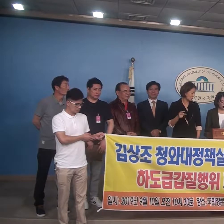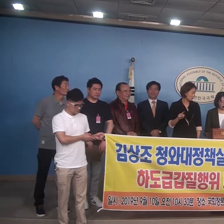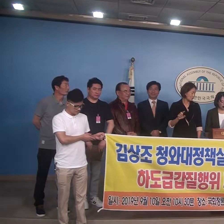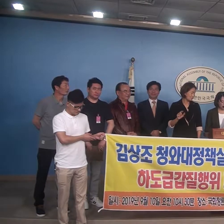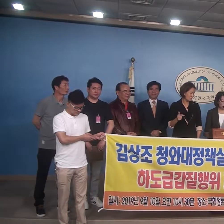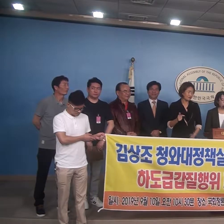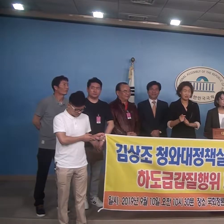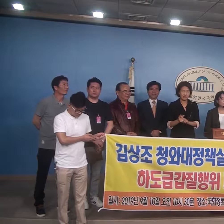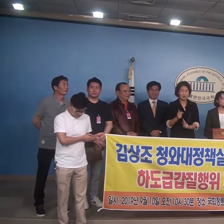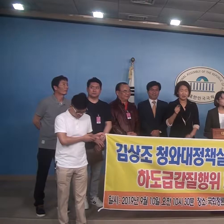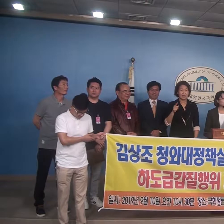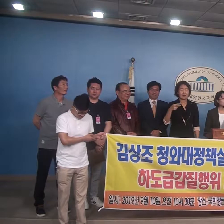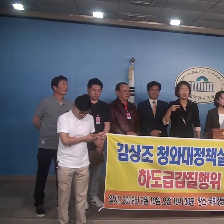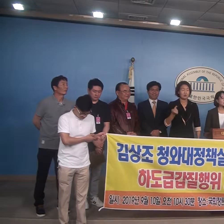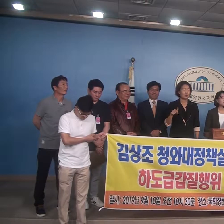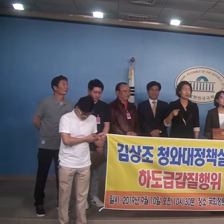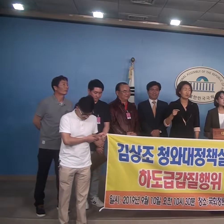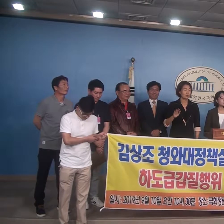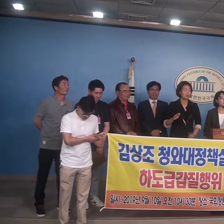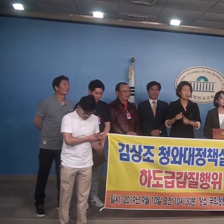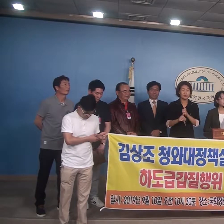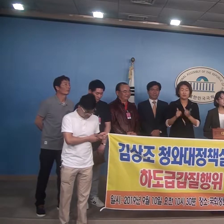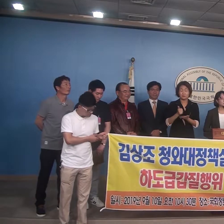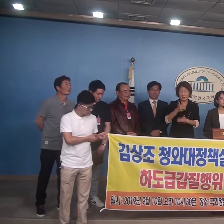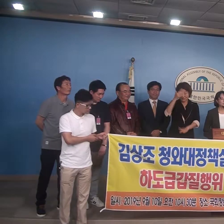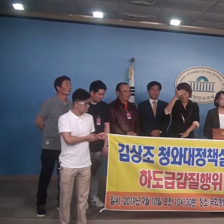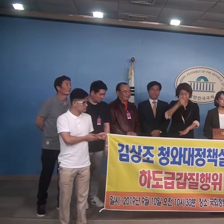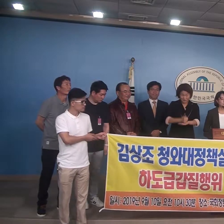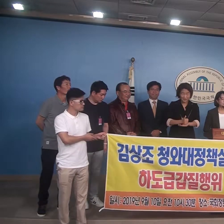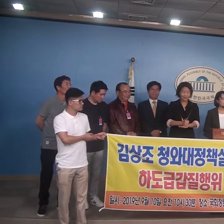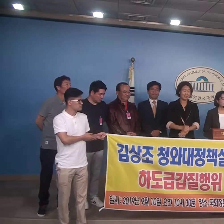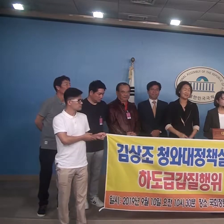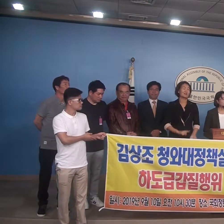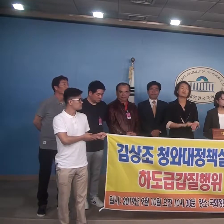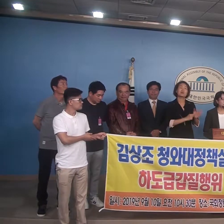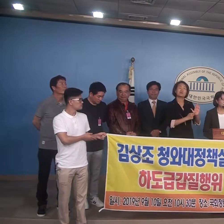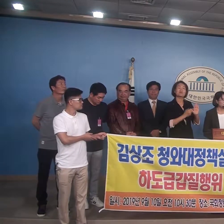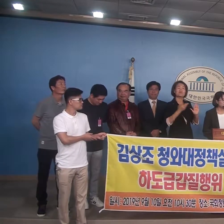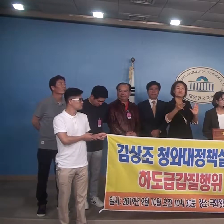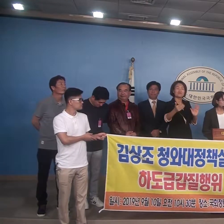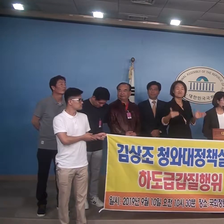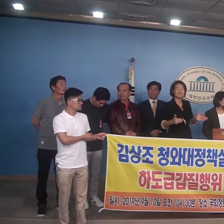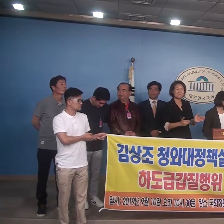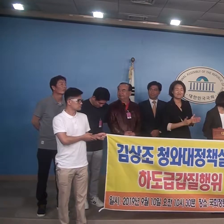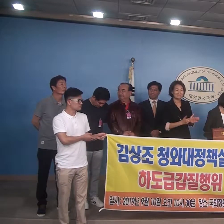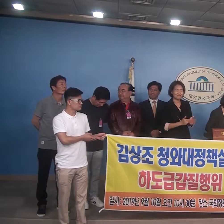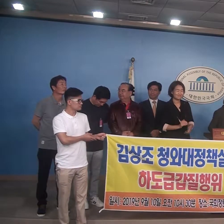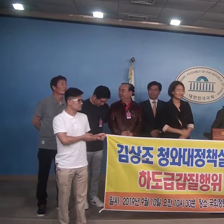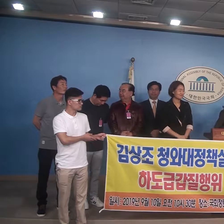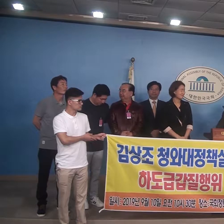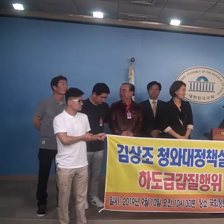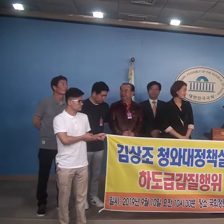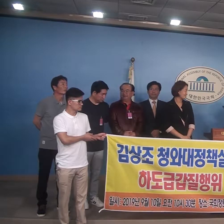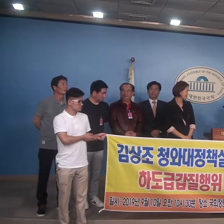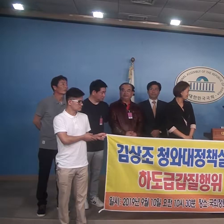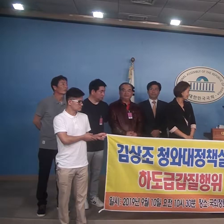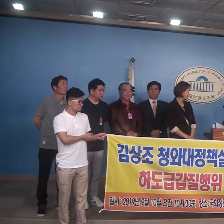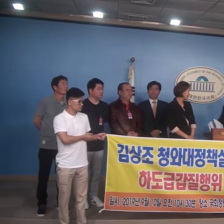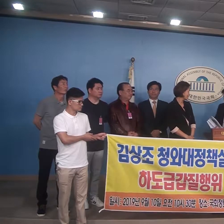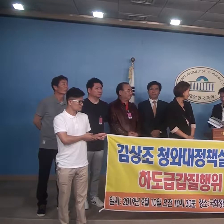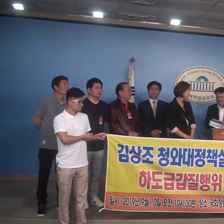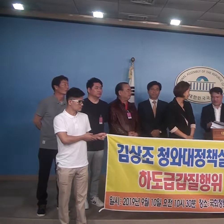조선해양플랜트 하도급 대책위원회 윤범석 위원장이 마지막으로 기자회견문 발표를 하고 기자회견 마치겠습니다.